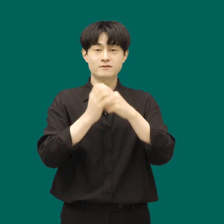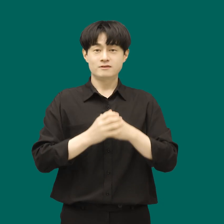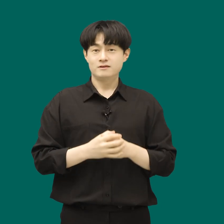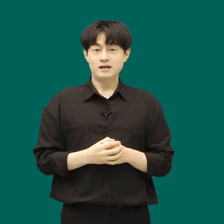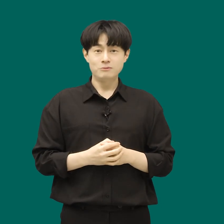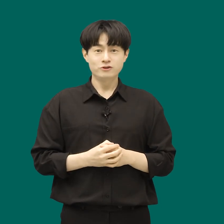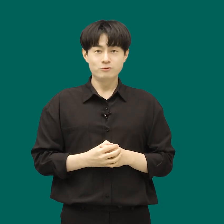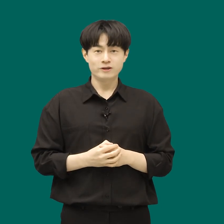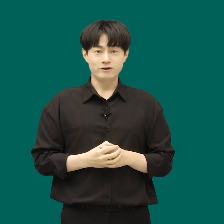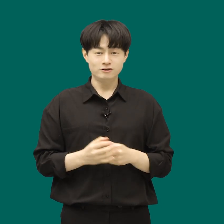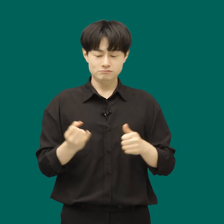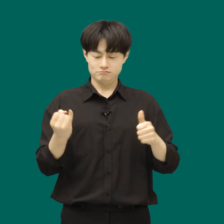한 번 더 해볼게요.